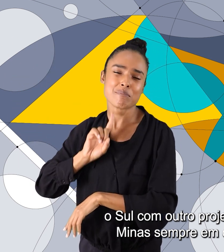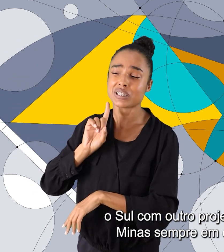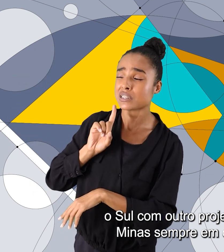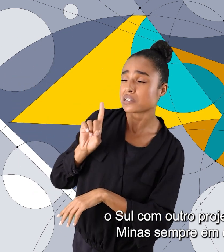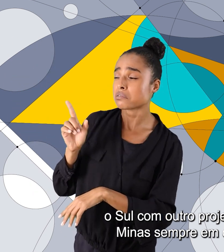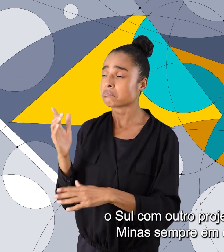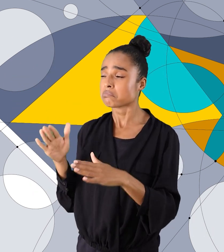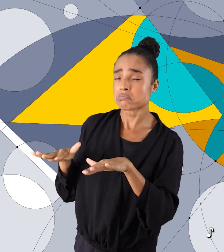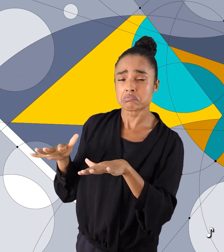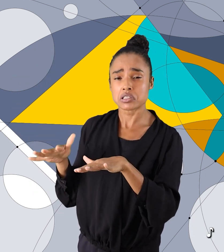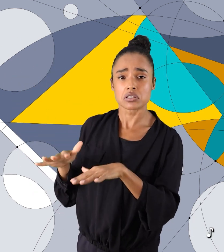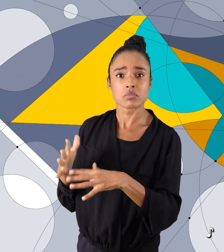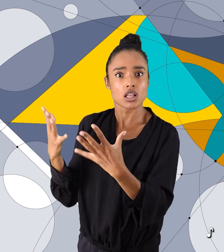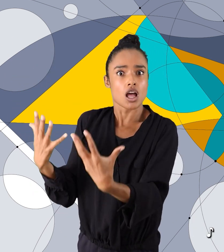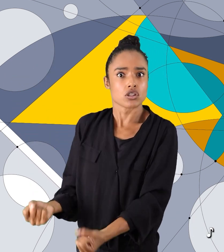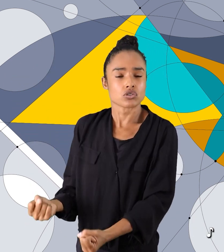cima do muro.